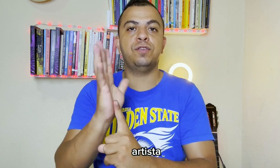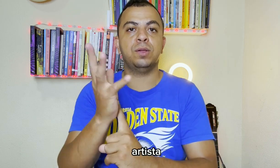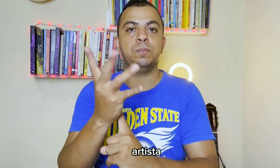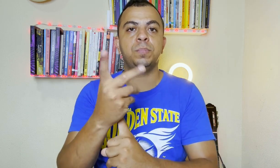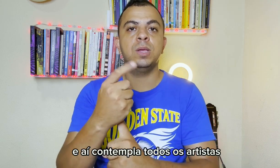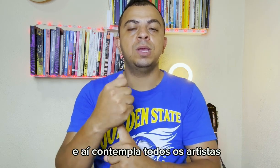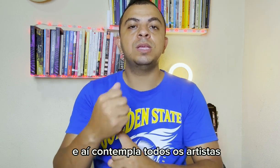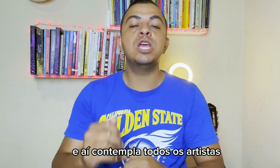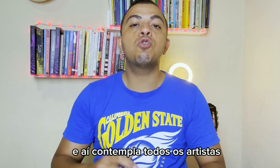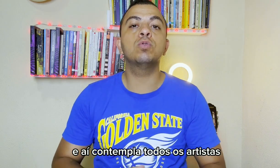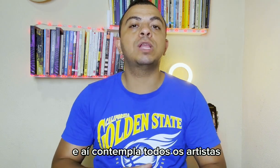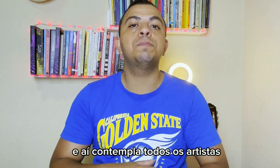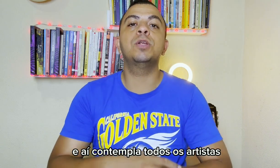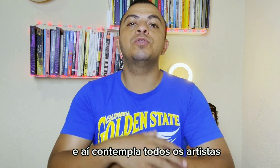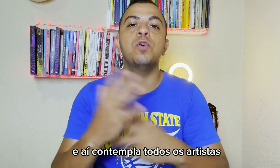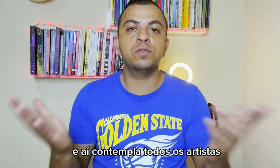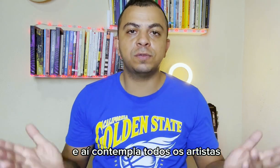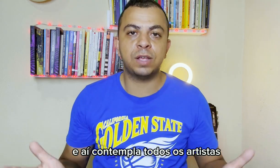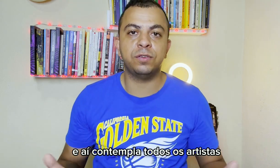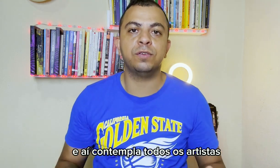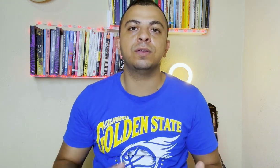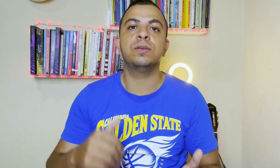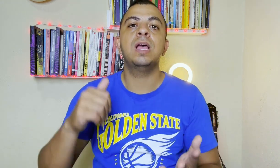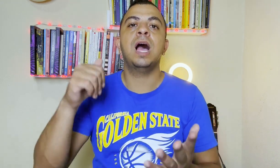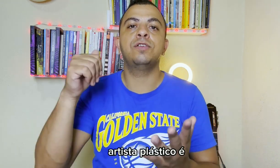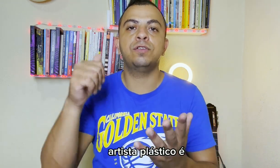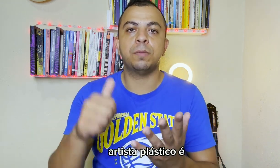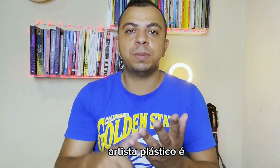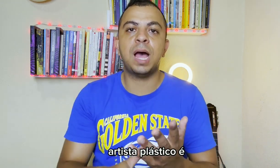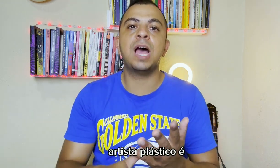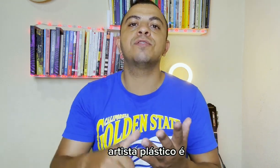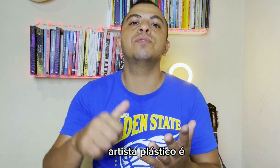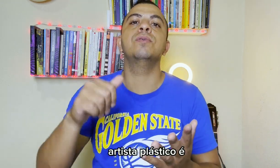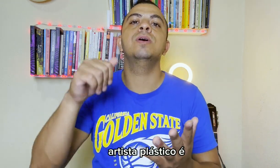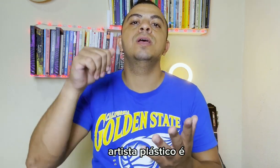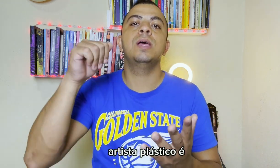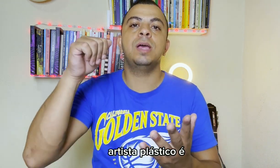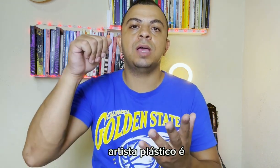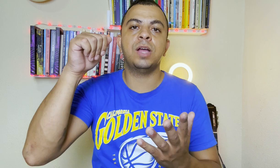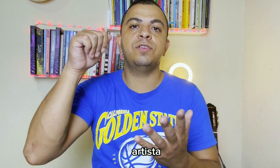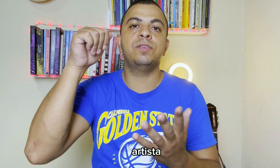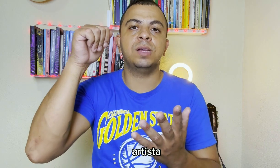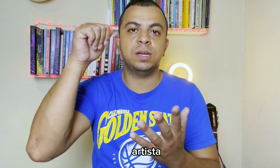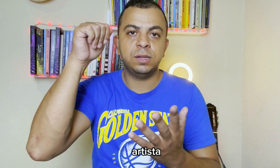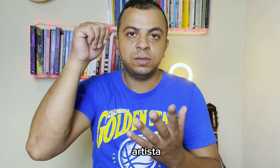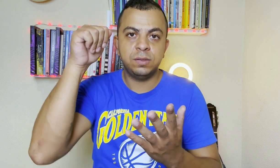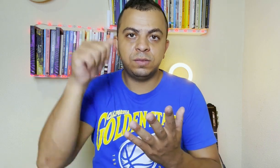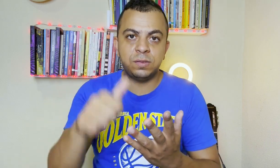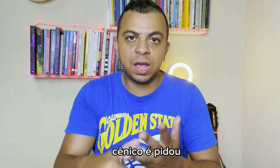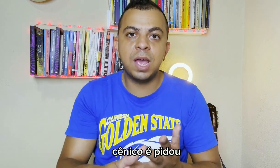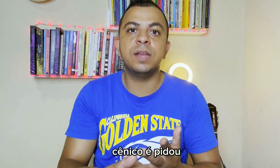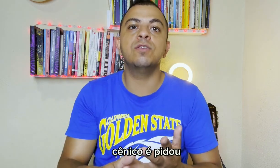Artista. E aí contempla todos os artistas. Artista plástico, artista